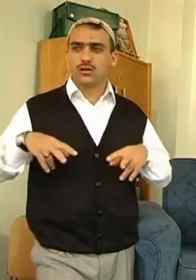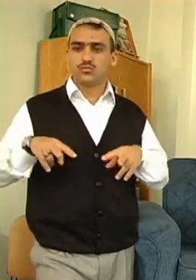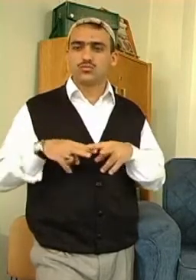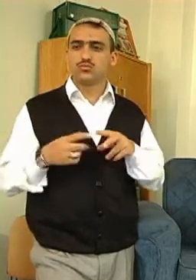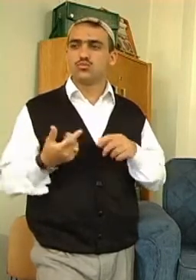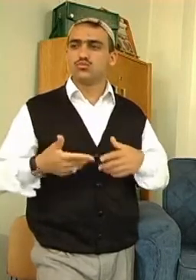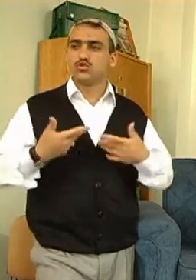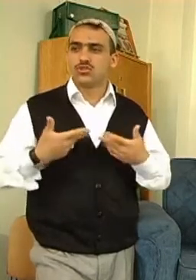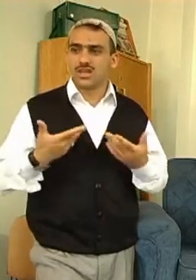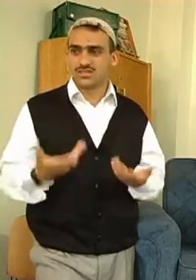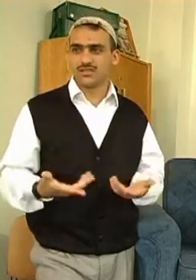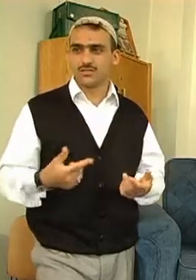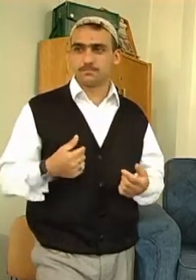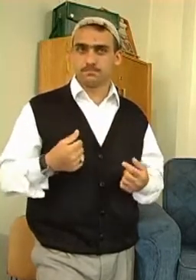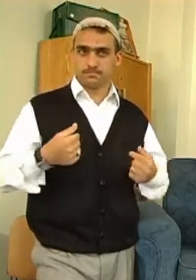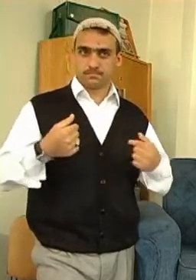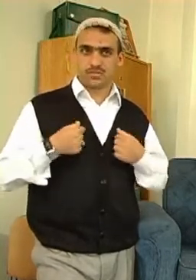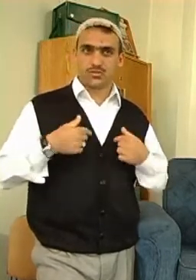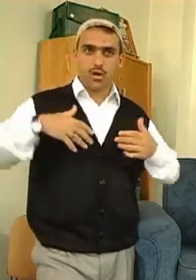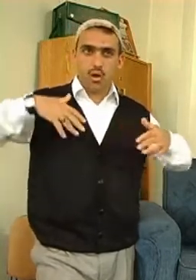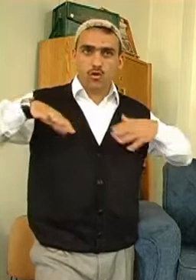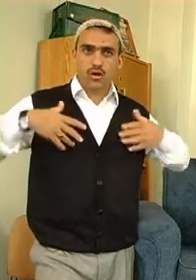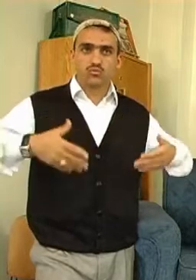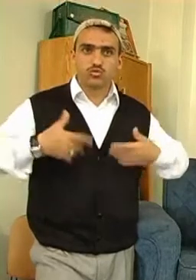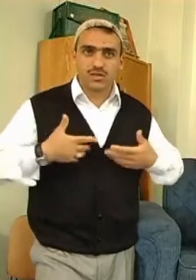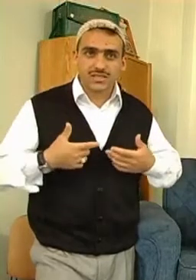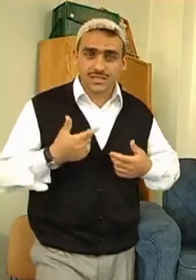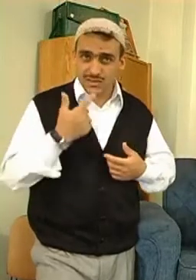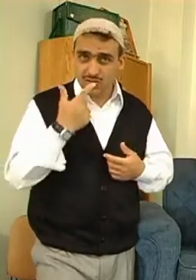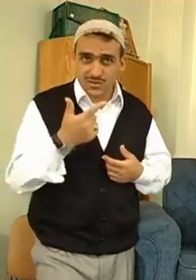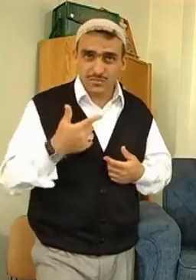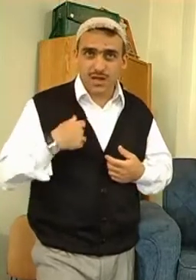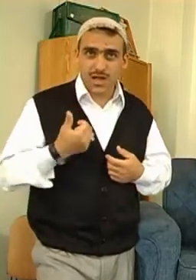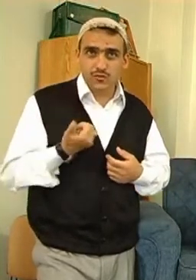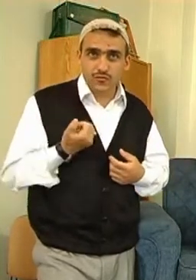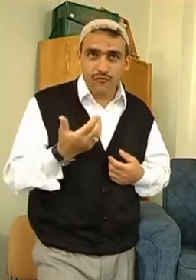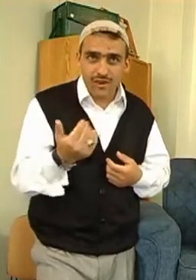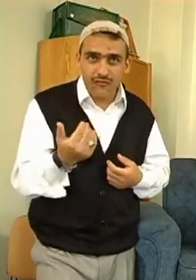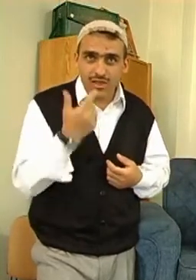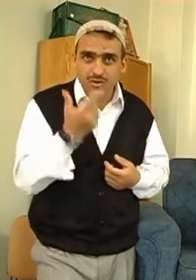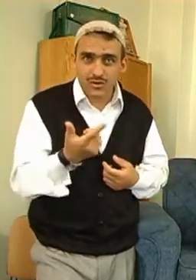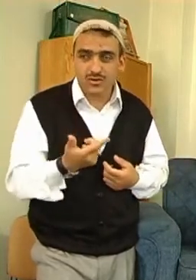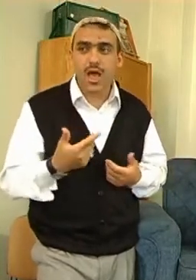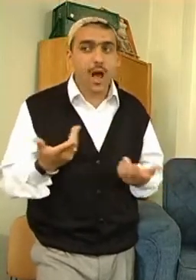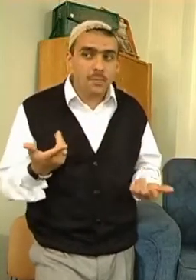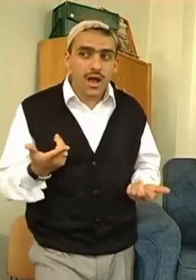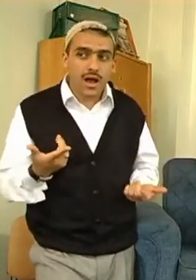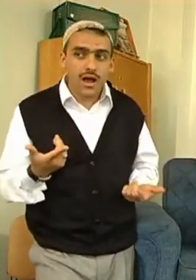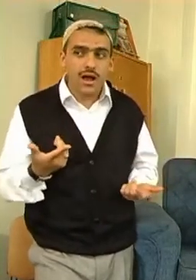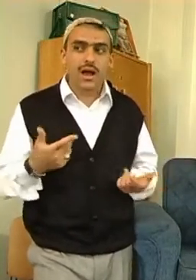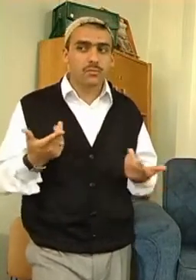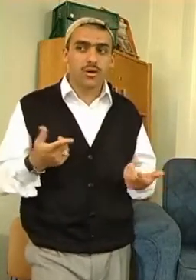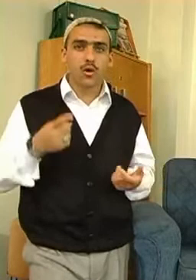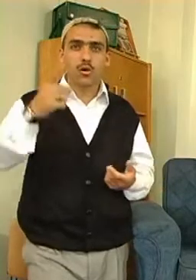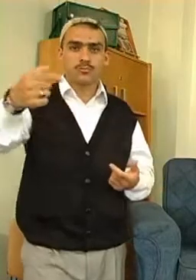He. Böyle baktık mı o bizim şerefimiz olur. Böyle bakmadık mı o zaman koyundan çok aşağı bir canlı oluruz. Hayvandan